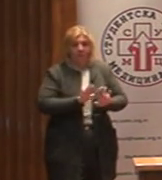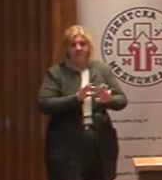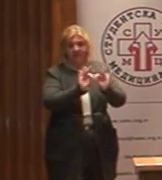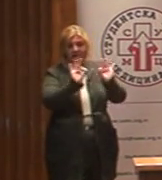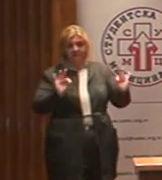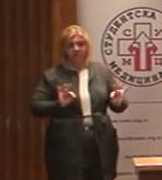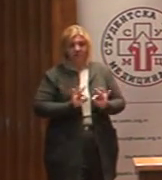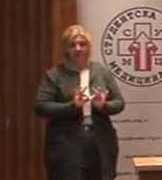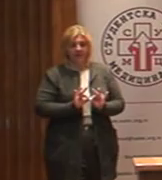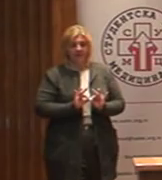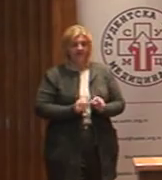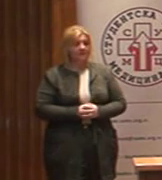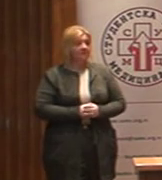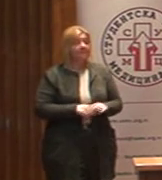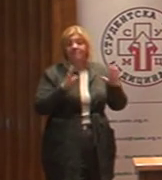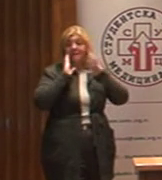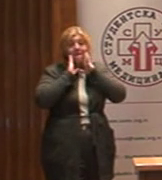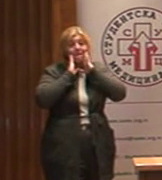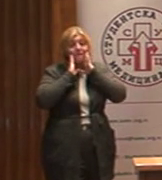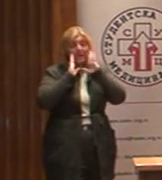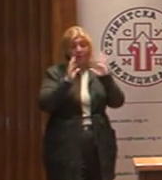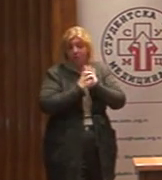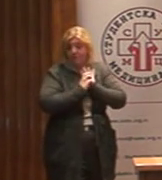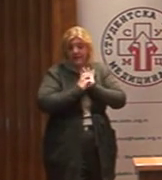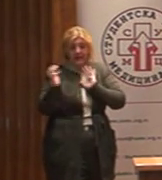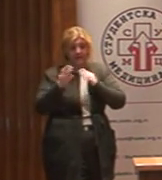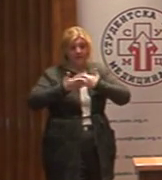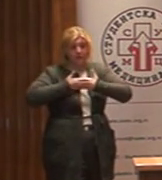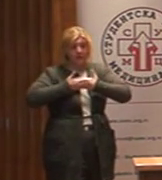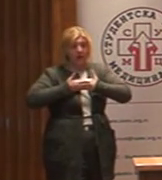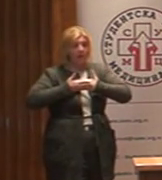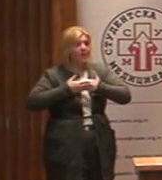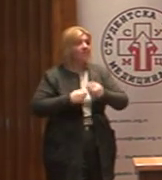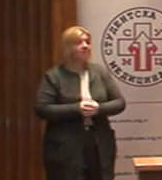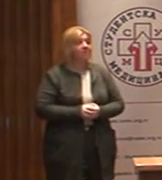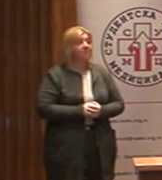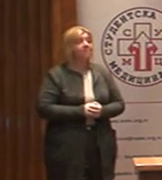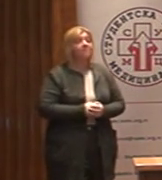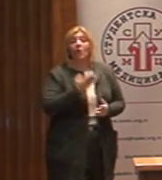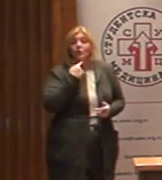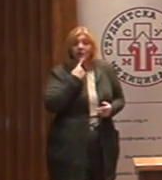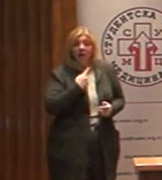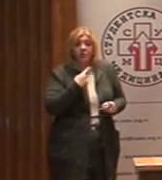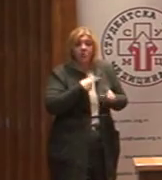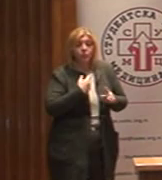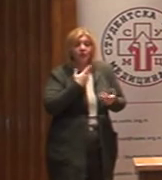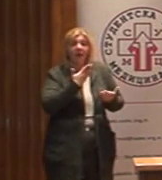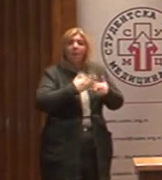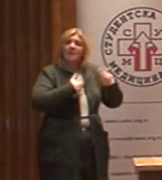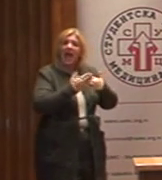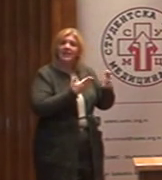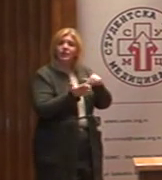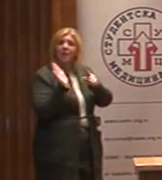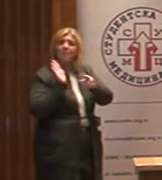Verujem da će nastaviti saradnju. Da ne kažem da ti faktični primjeri svakodnevnog života